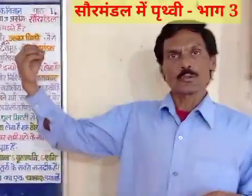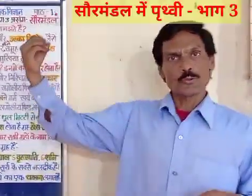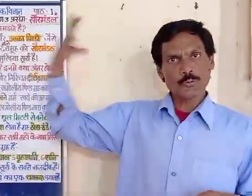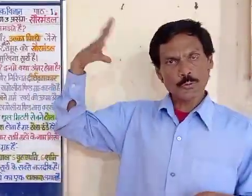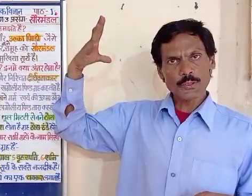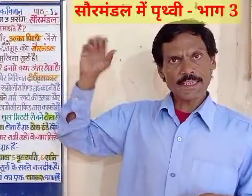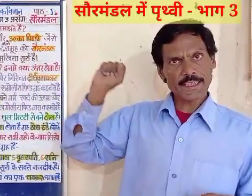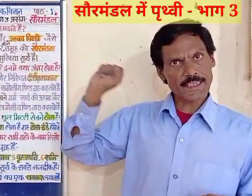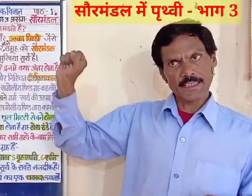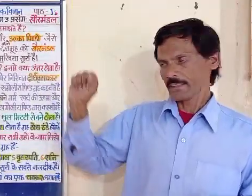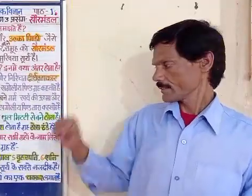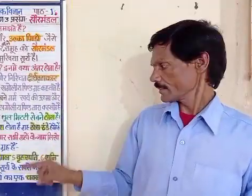सूर्य के